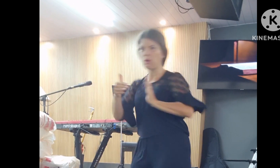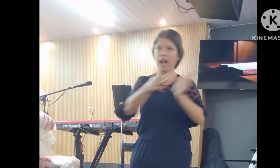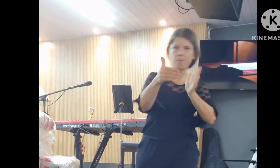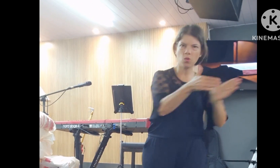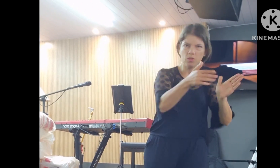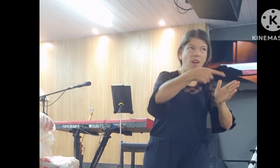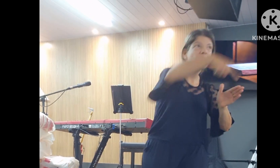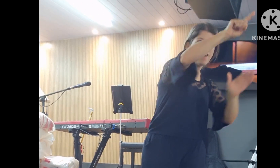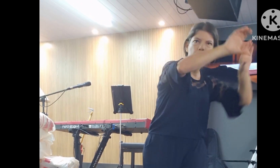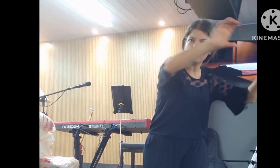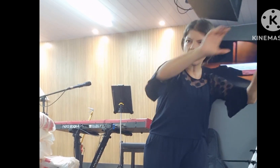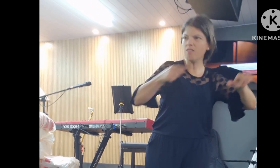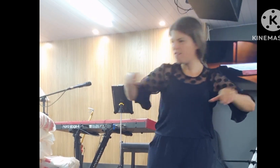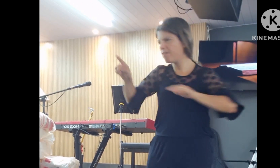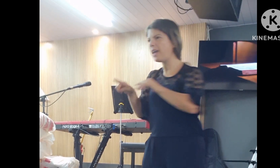é: